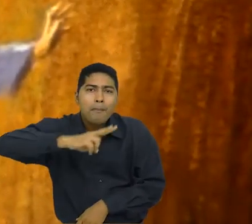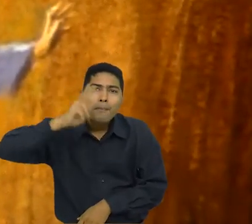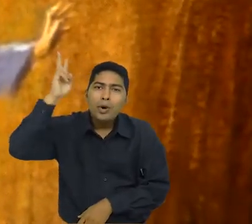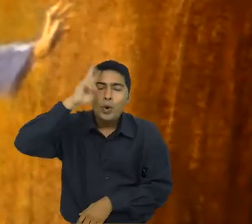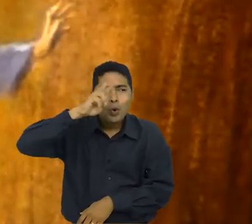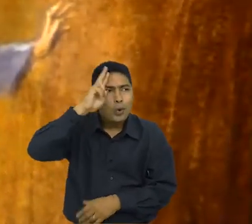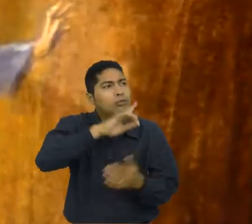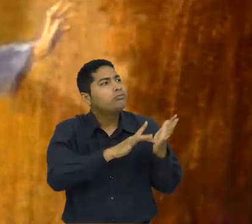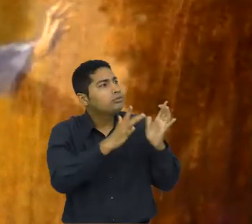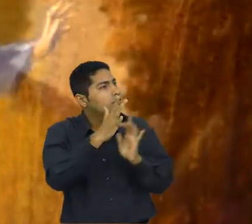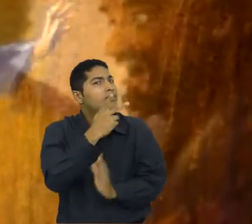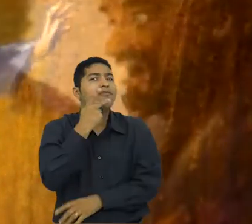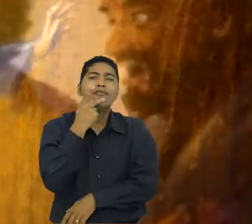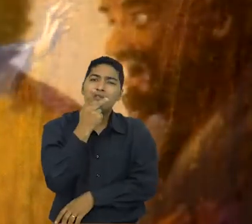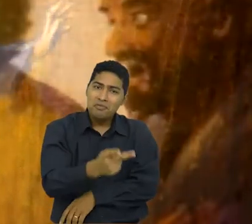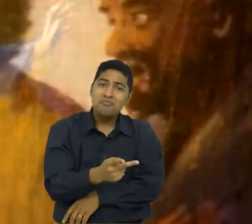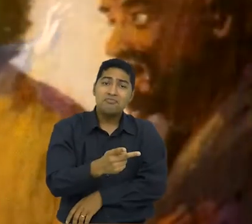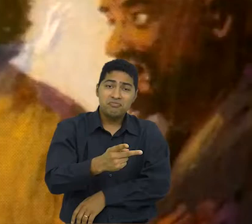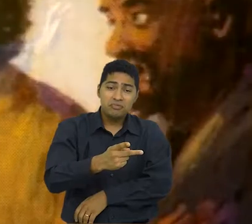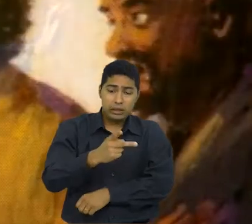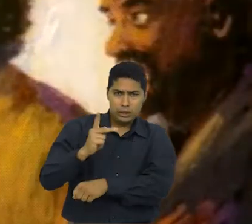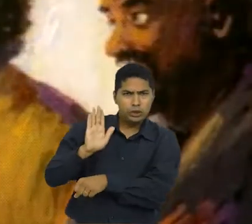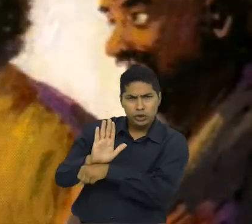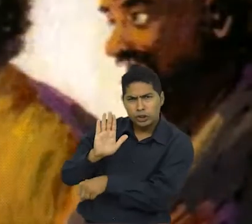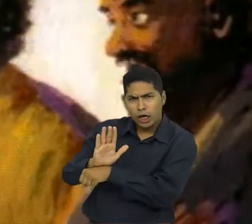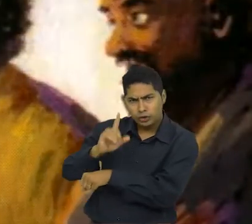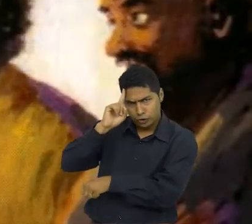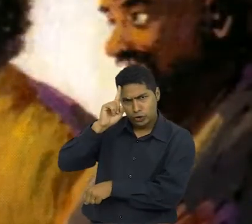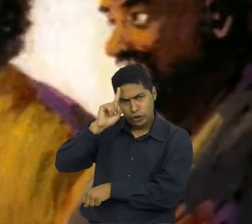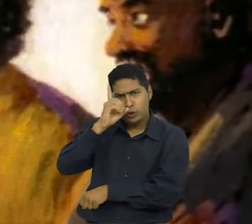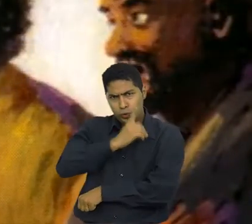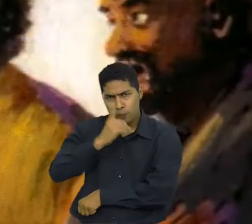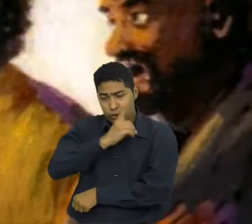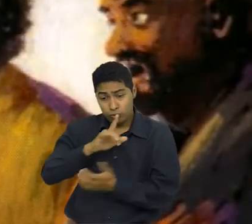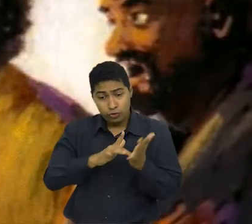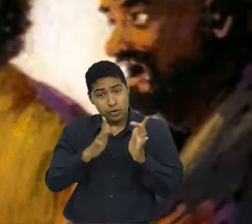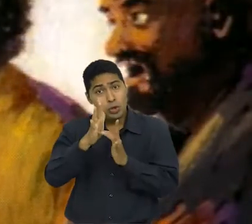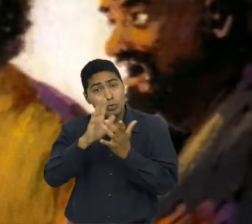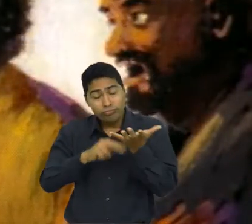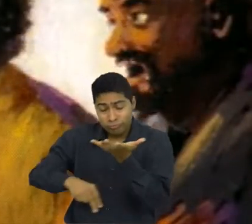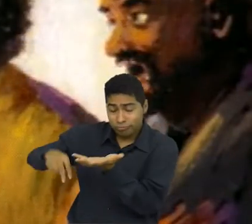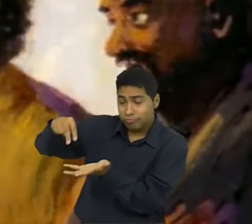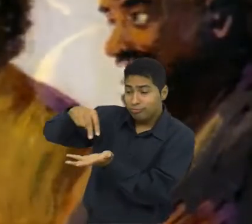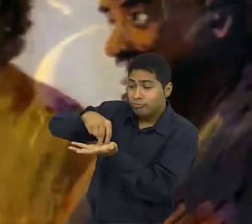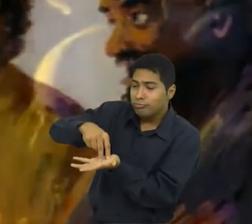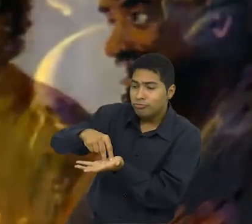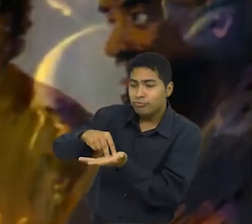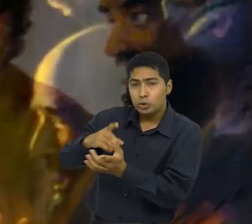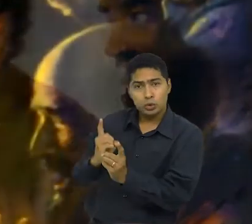havia dito. Na tarde do mesmo dia, Jesus apareceu no meio dos discípulos e disse: que a paz